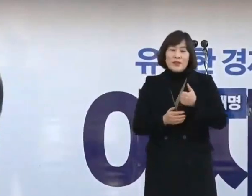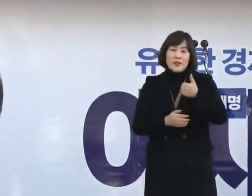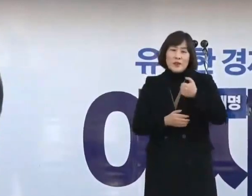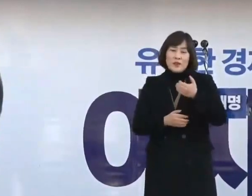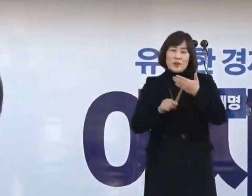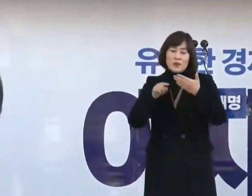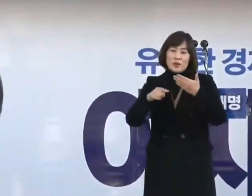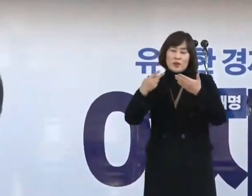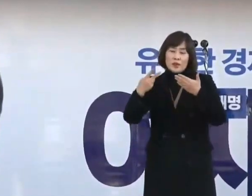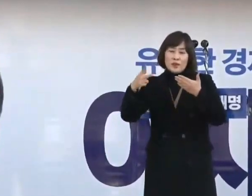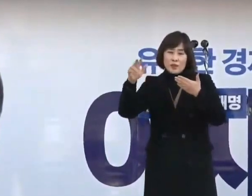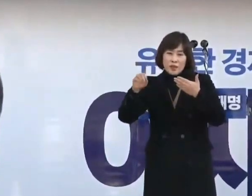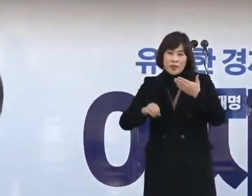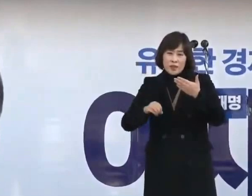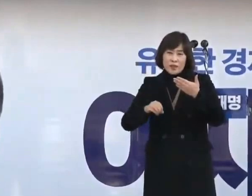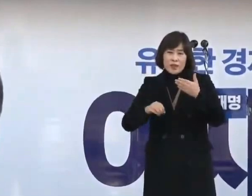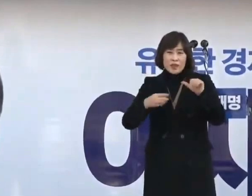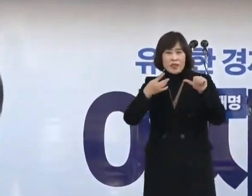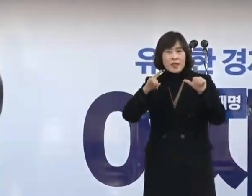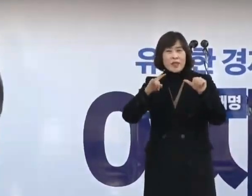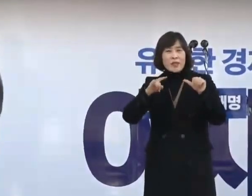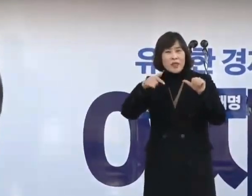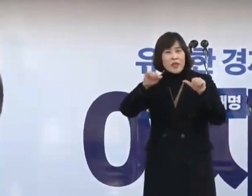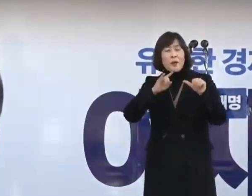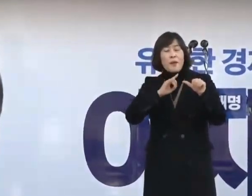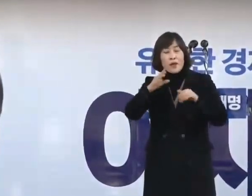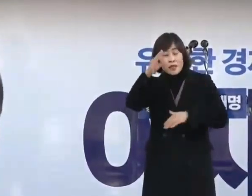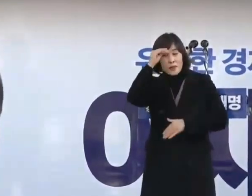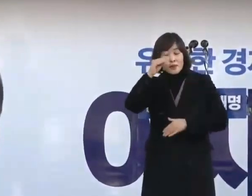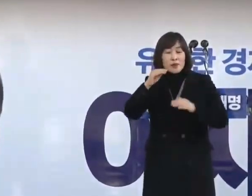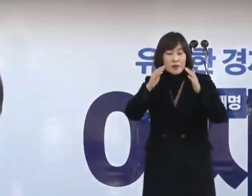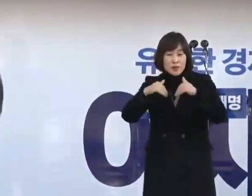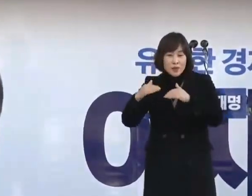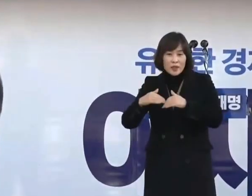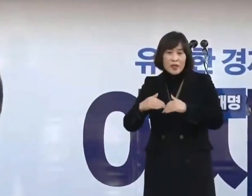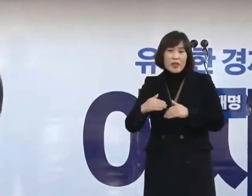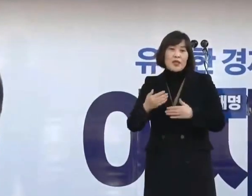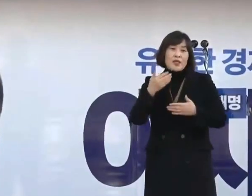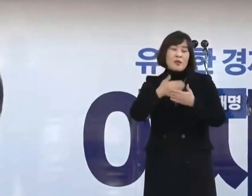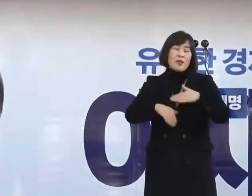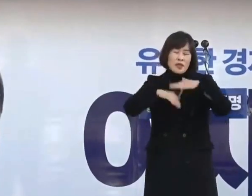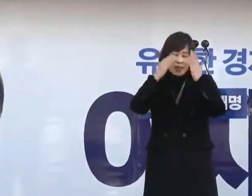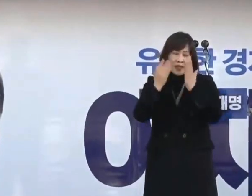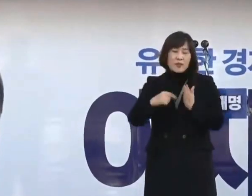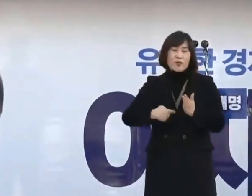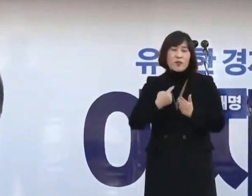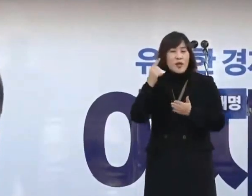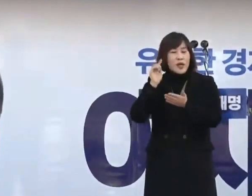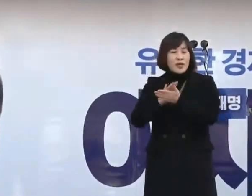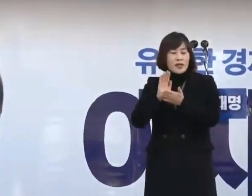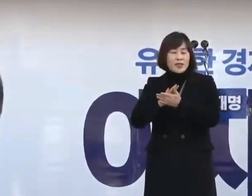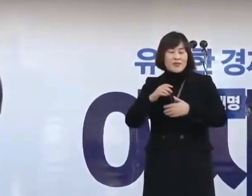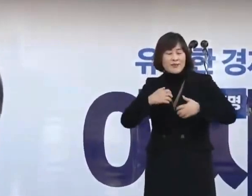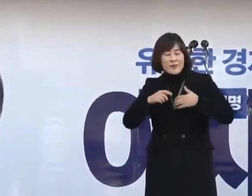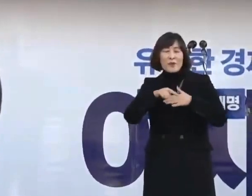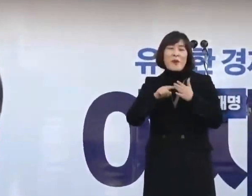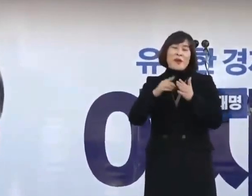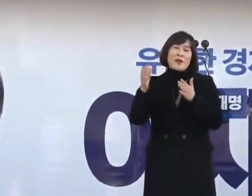59.7% 제가 5개만 시범적으로 철거했고 나머지 1,600개는 자기들이 알아서 자진 철거했습니다. 즐거운